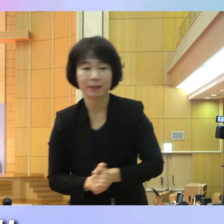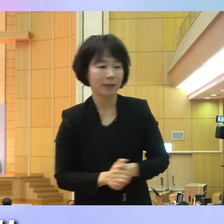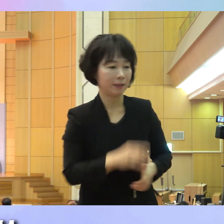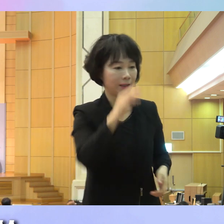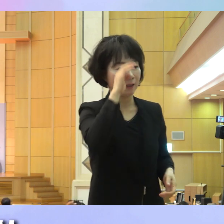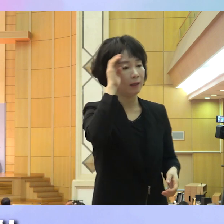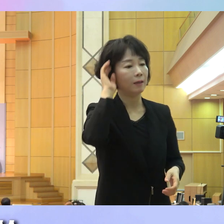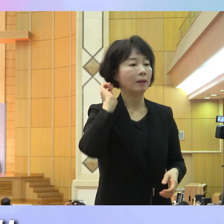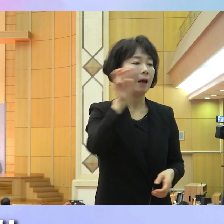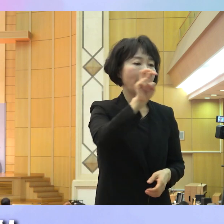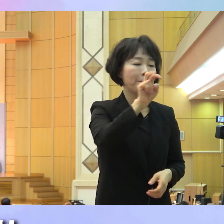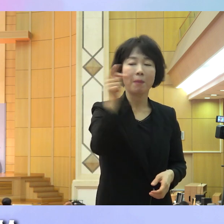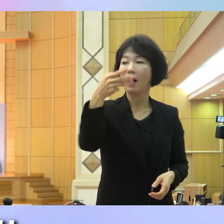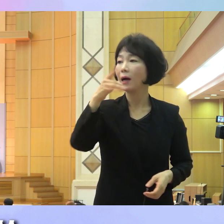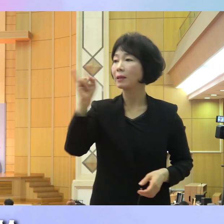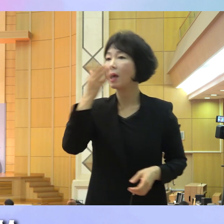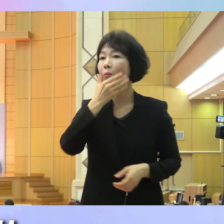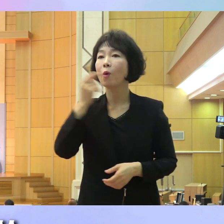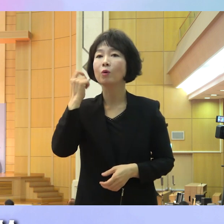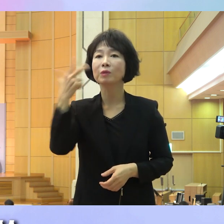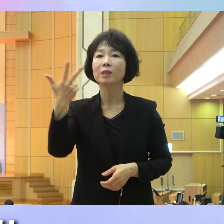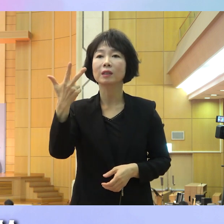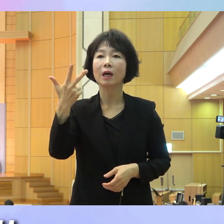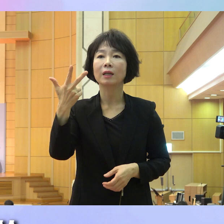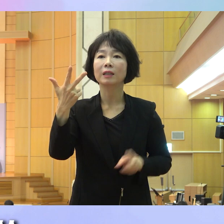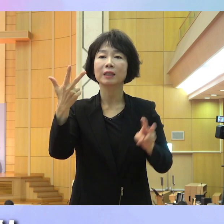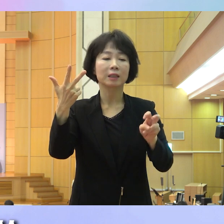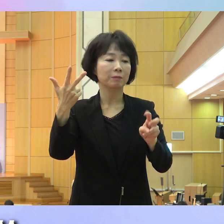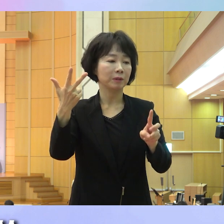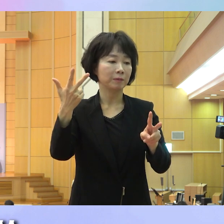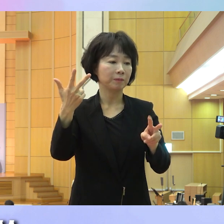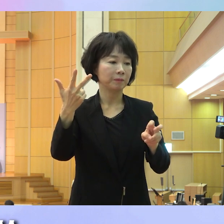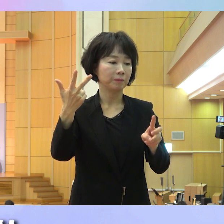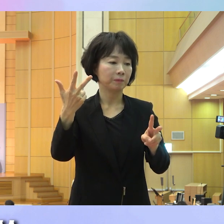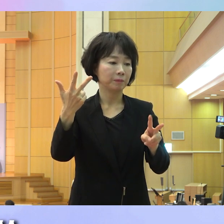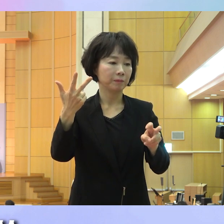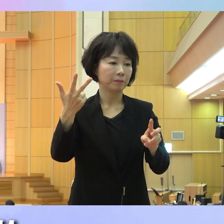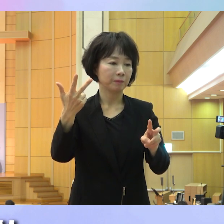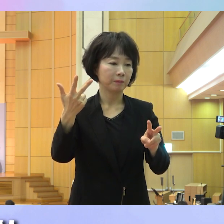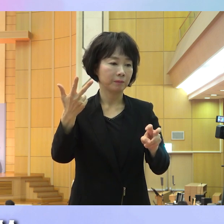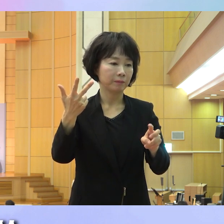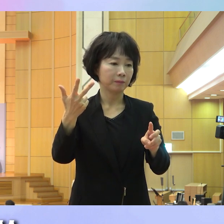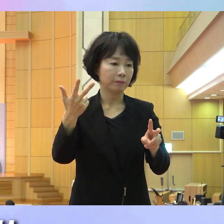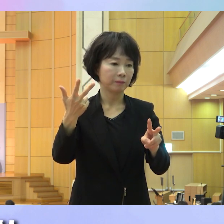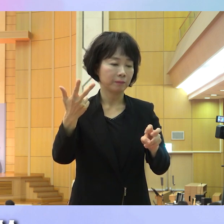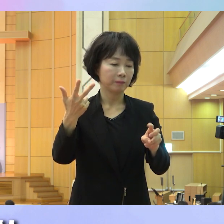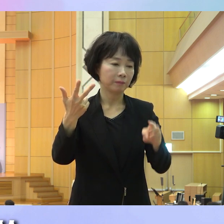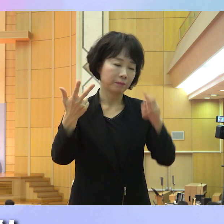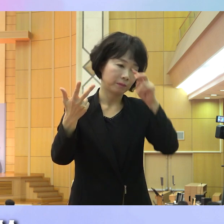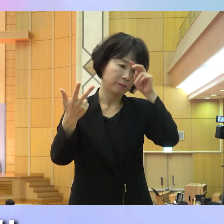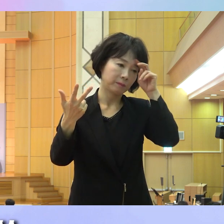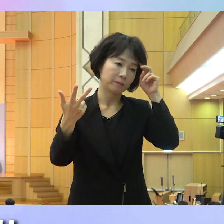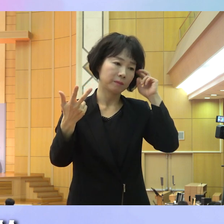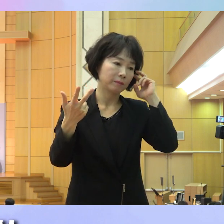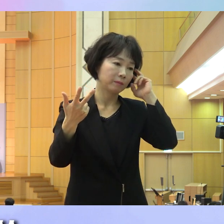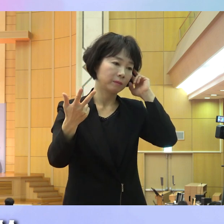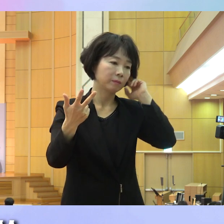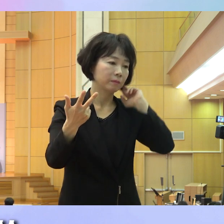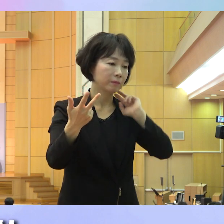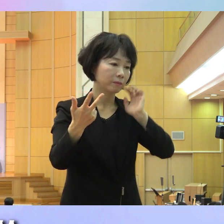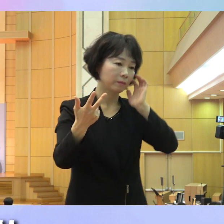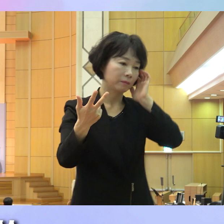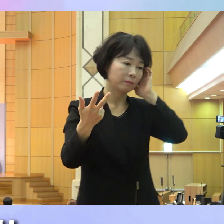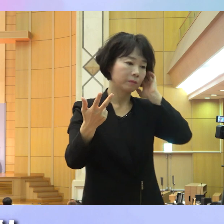마치겠습니다. 시간 없습니다. 마태복음 7장 21절에 나더러 주여 주여 하는 자마다 천국에 다 들어갈 것이 아니요, 예수님이